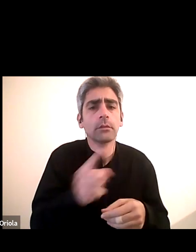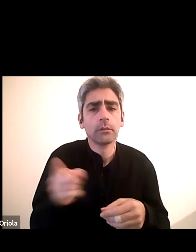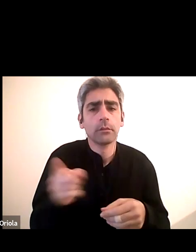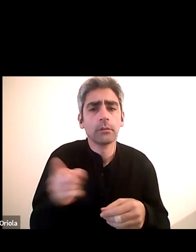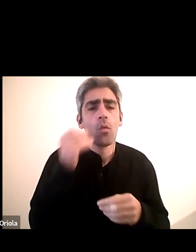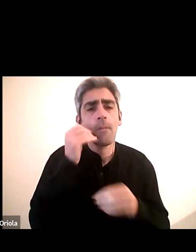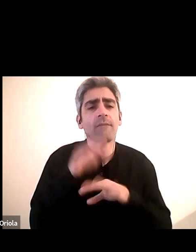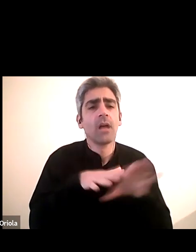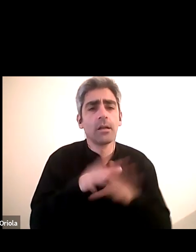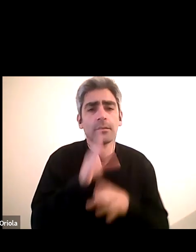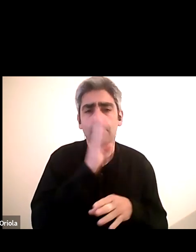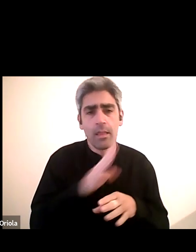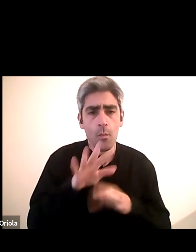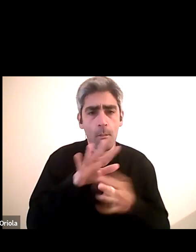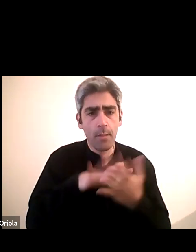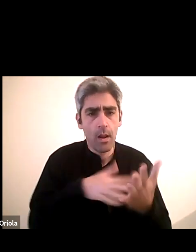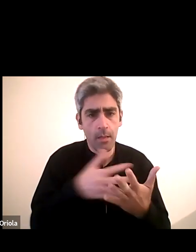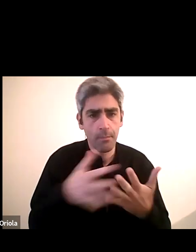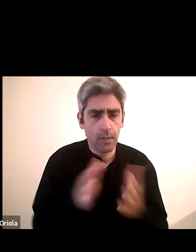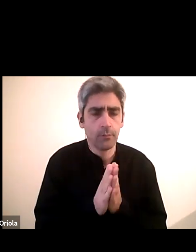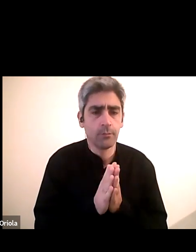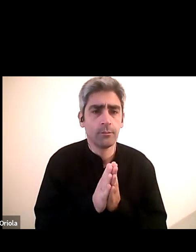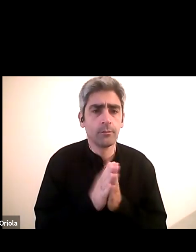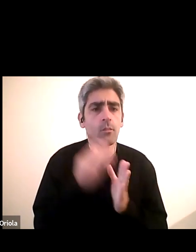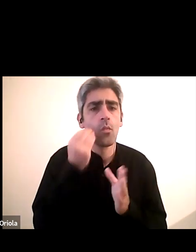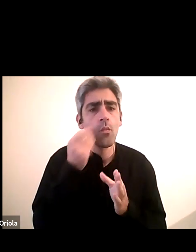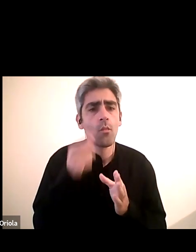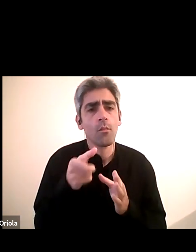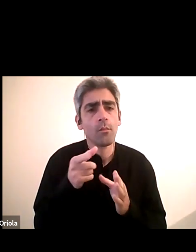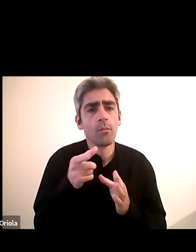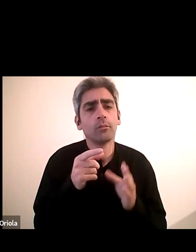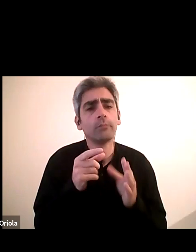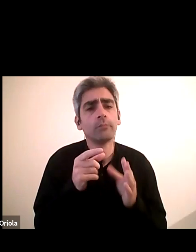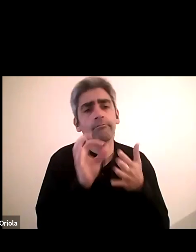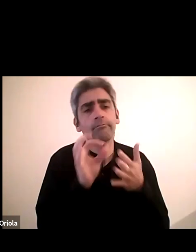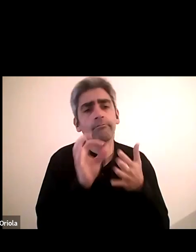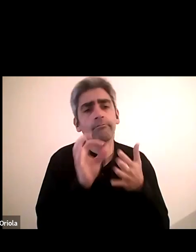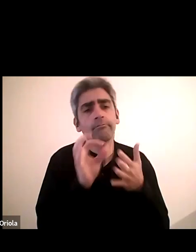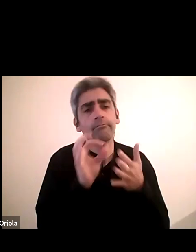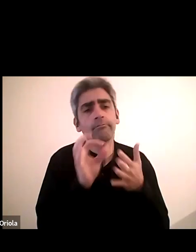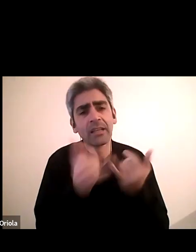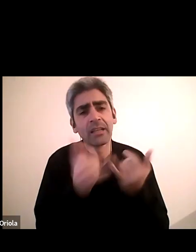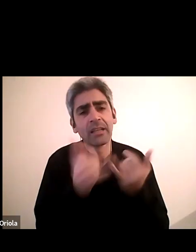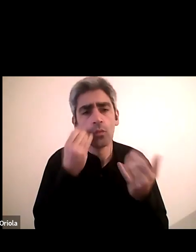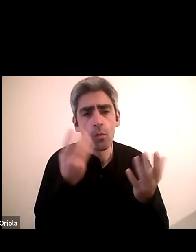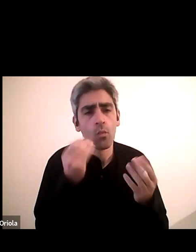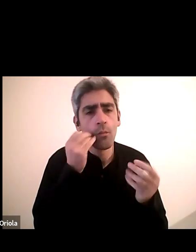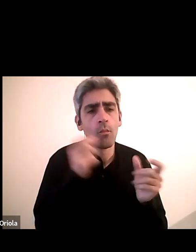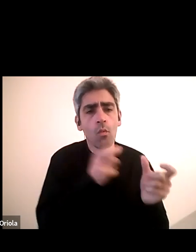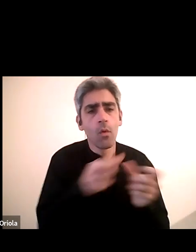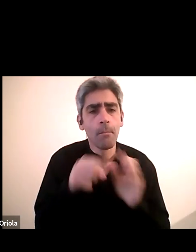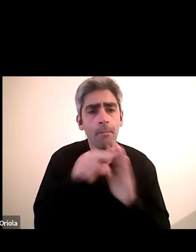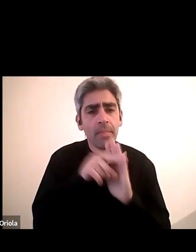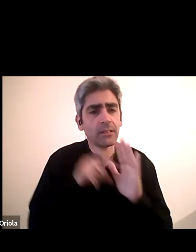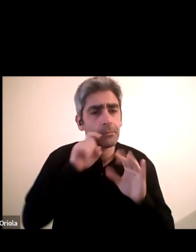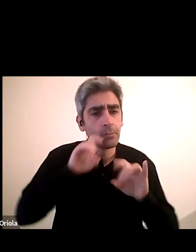faz o planeamento, como é que se faz, quais são os parâmetros da avaliação de riscos, como é que se faz o controle das medidas de